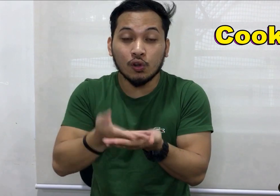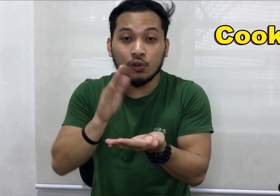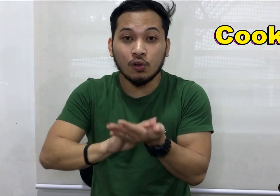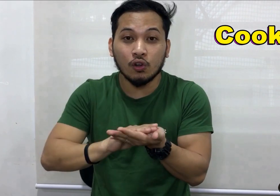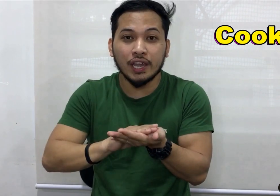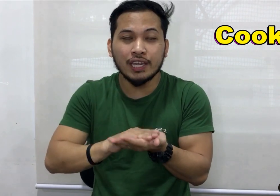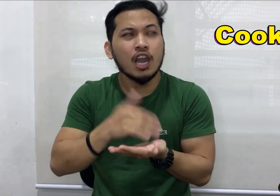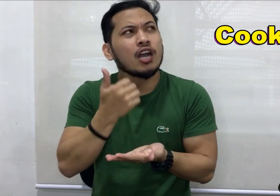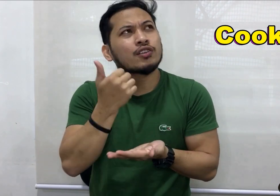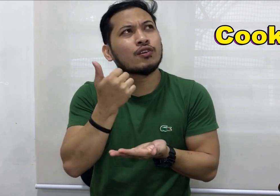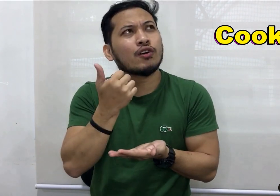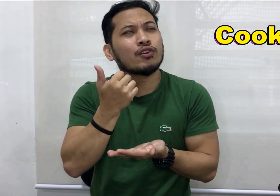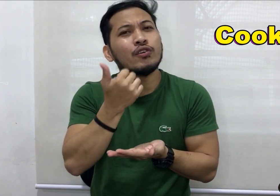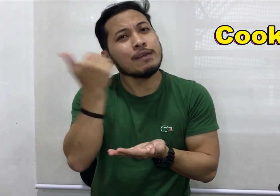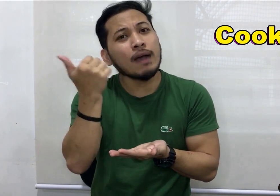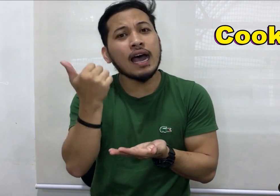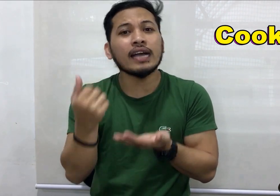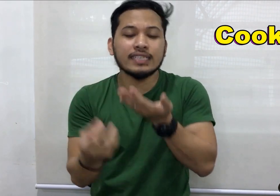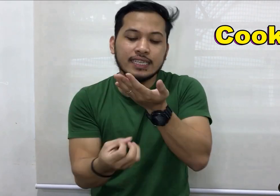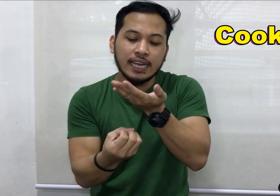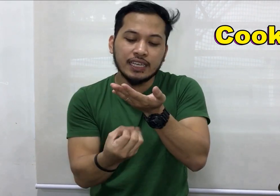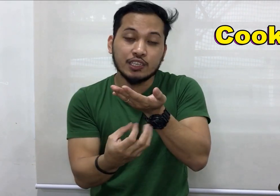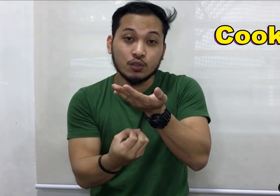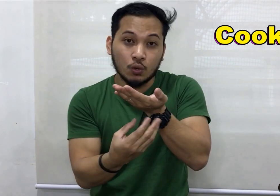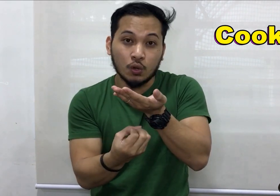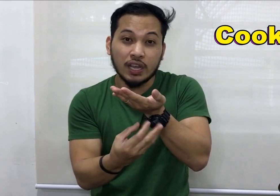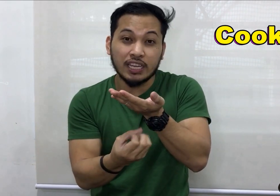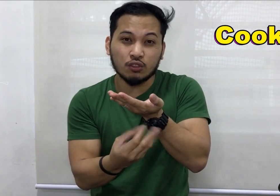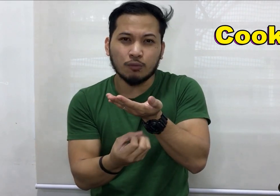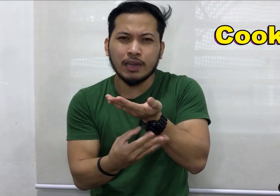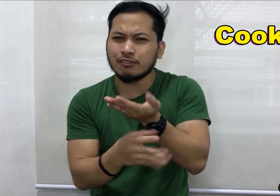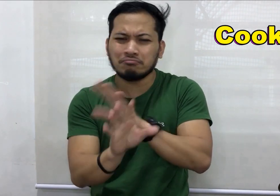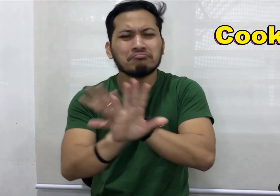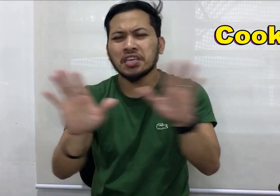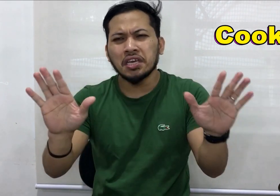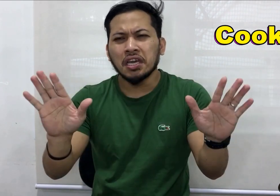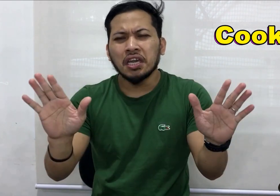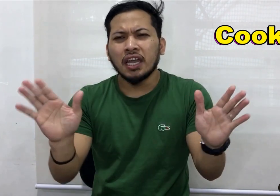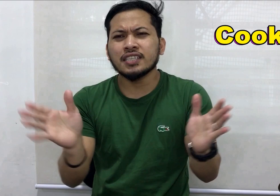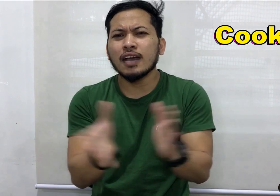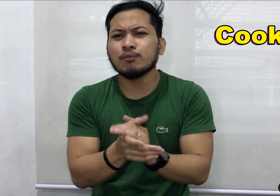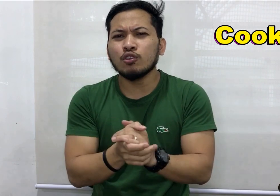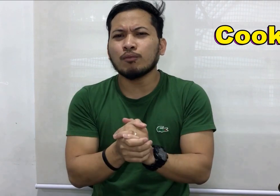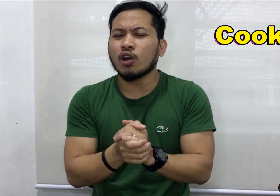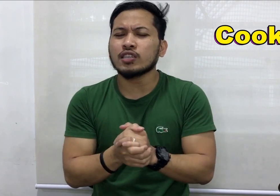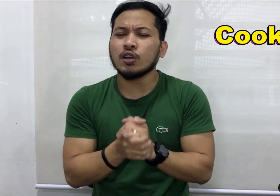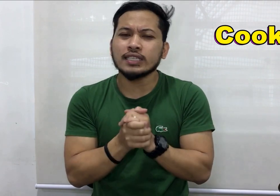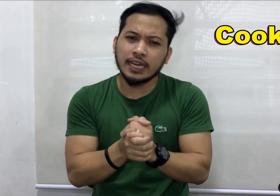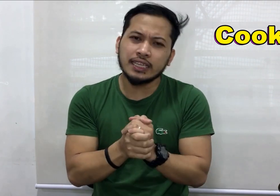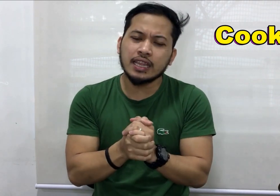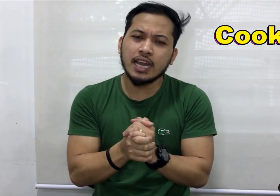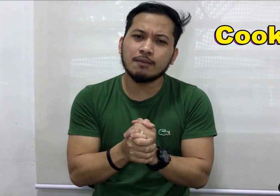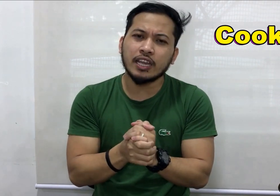Cook. Okay? So, yung iba, ang sinasign is cook ganito. Pero, it's up to you po. As long as naiintindihan naman